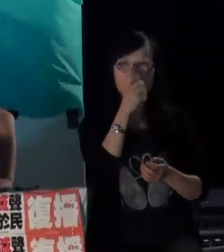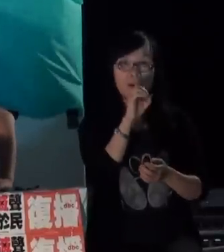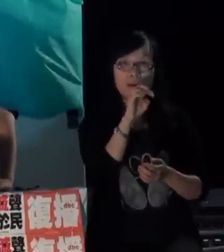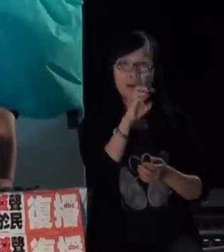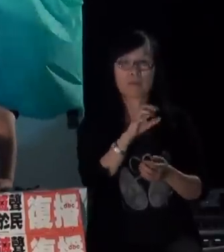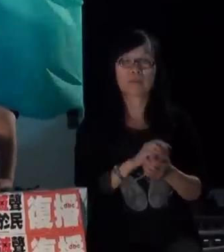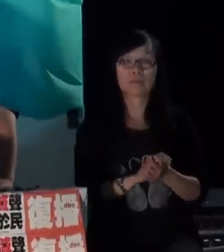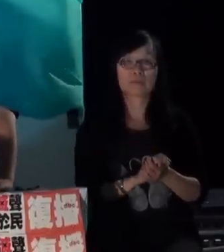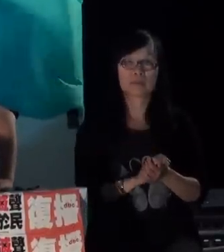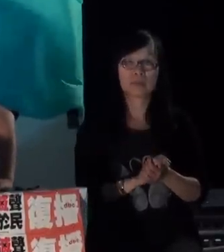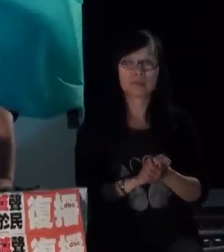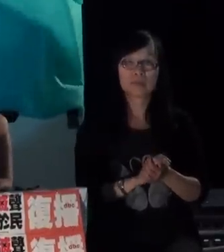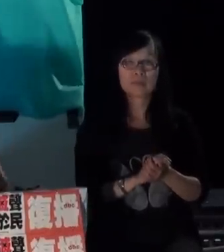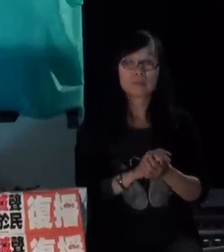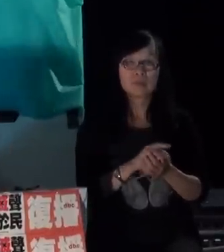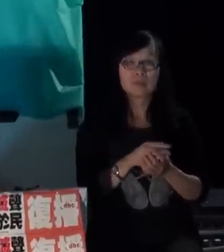ass， 隔高攞油。